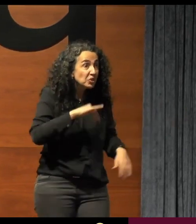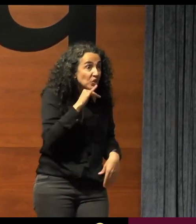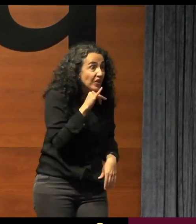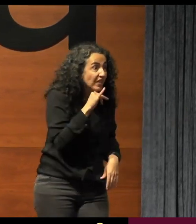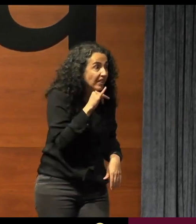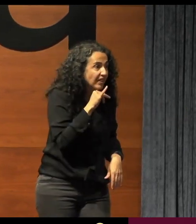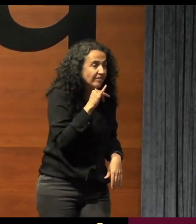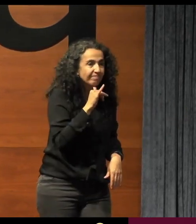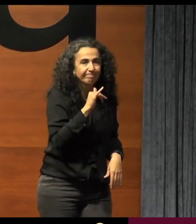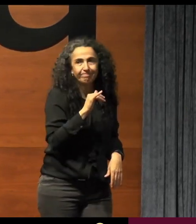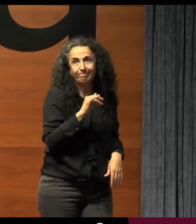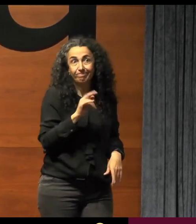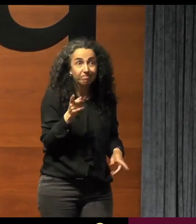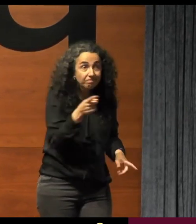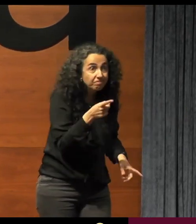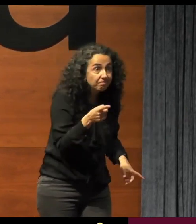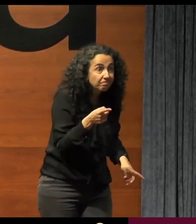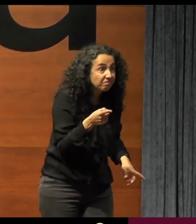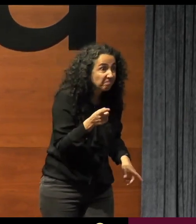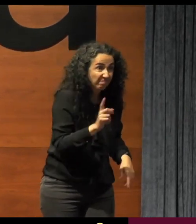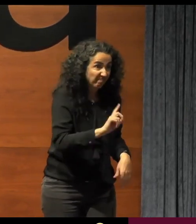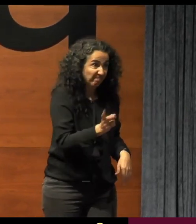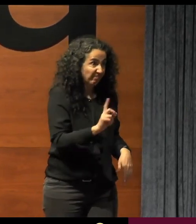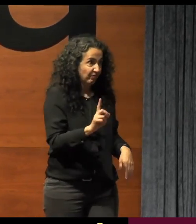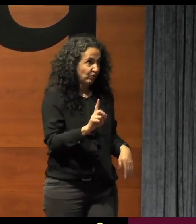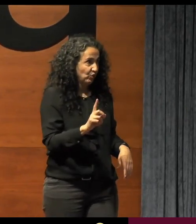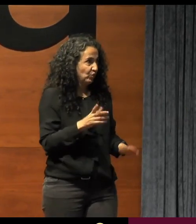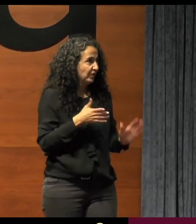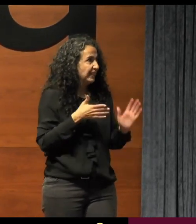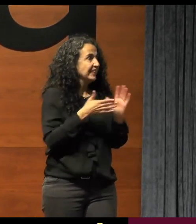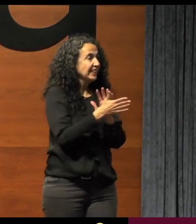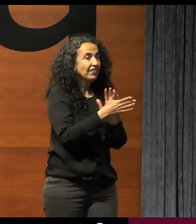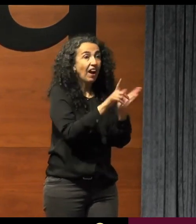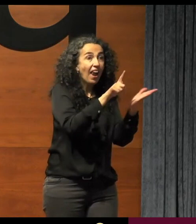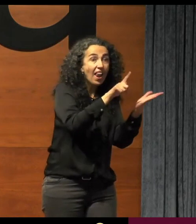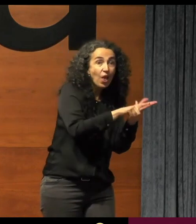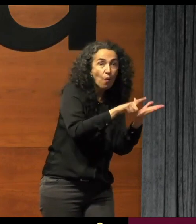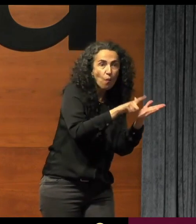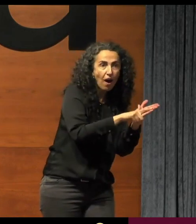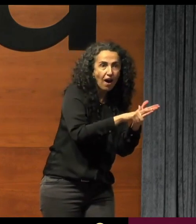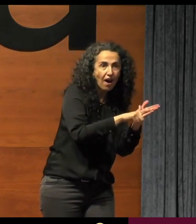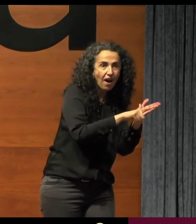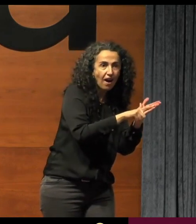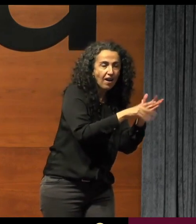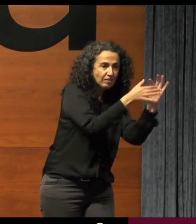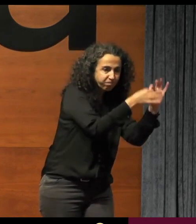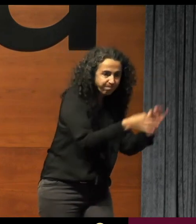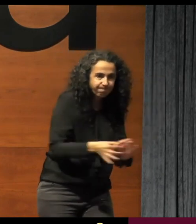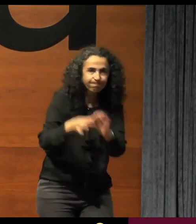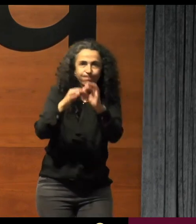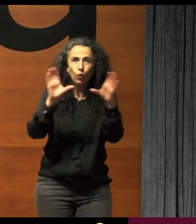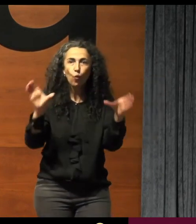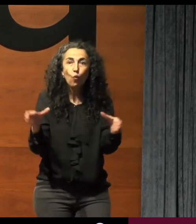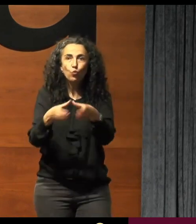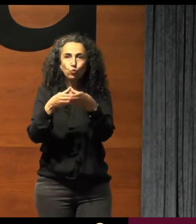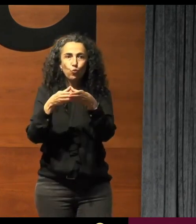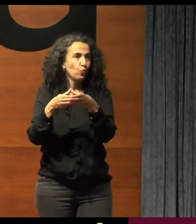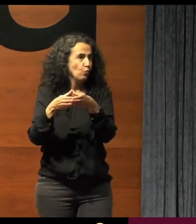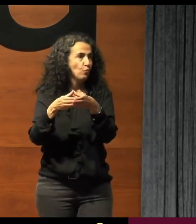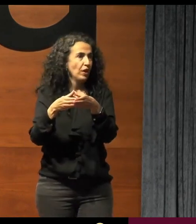estructura. ¿Con esos tres elementos es suficiente? ¿Lo pensáis así? Creo que coincidimos que aprender una